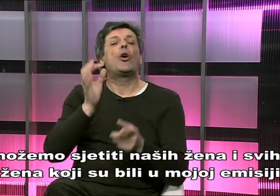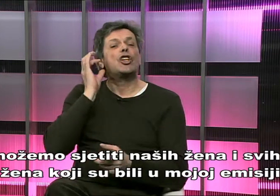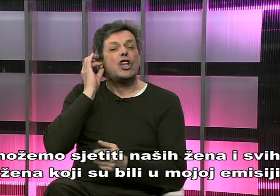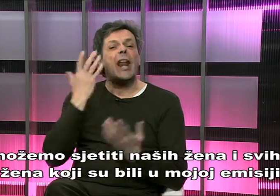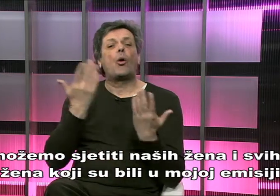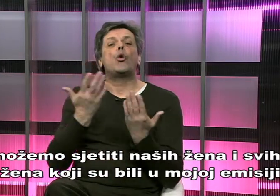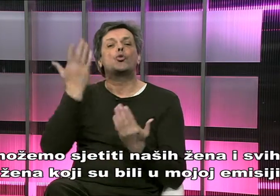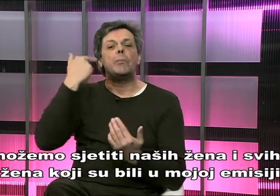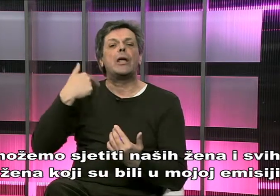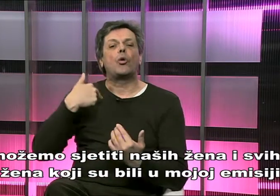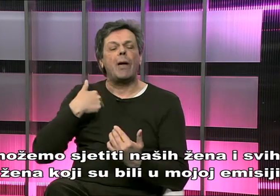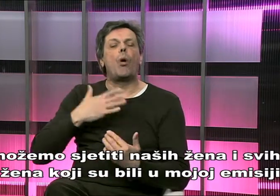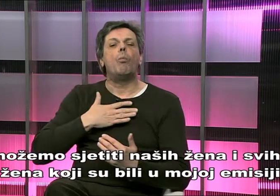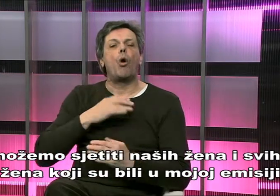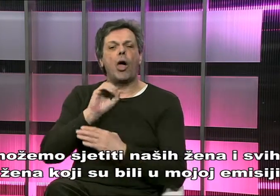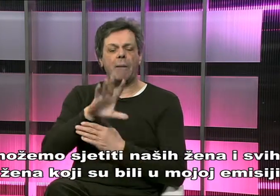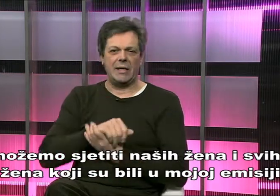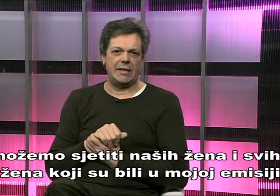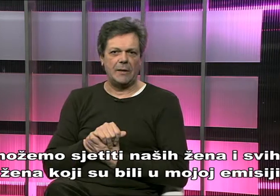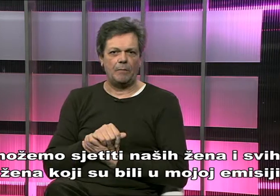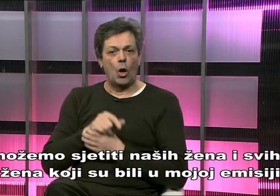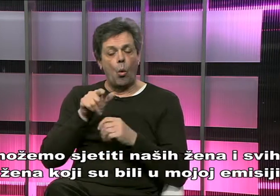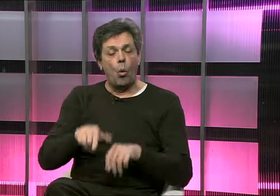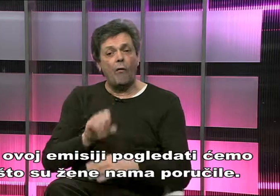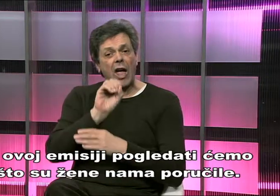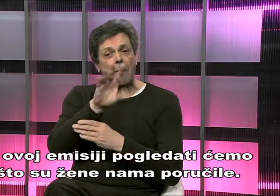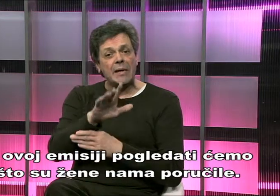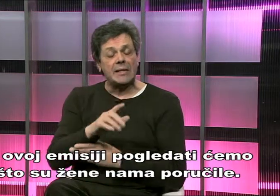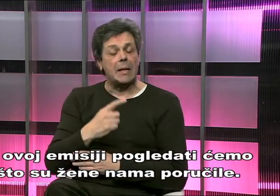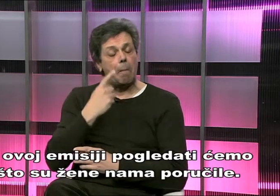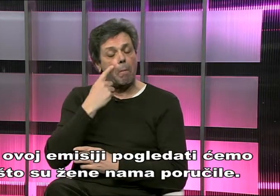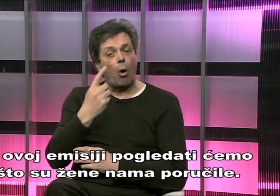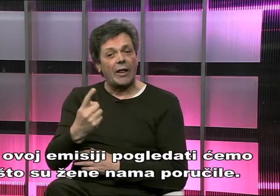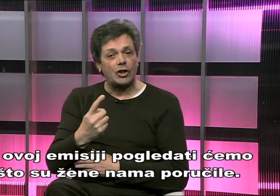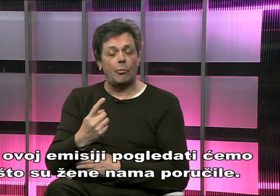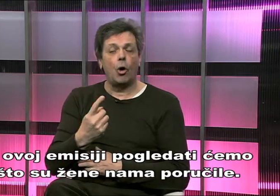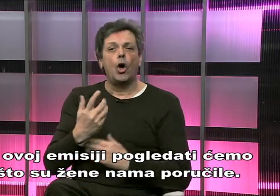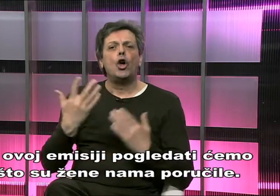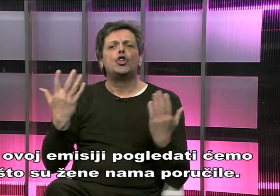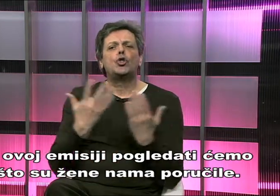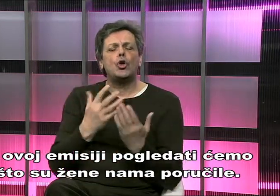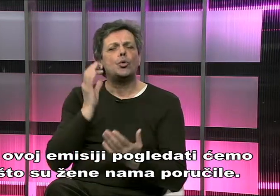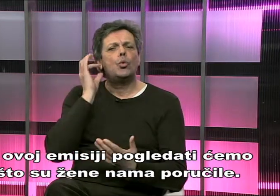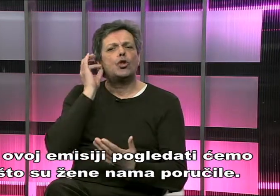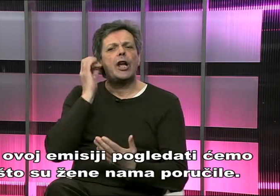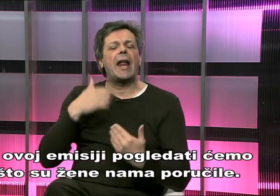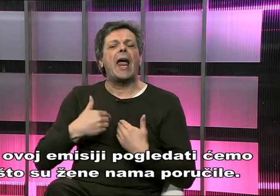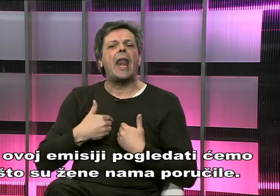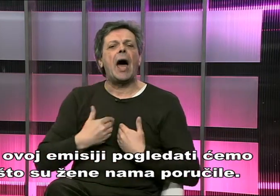onih žena koji su bili kod mene u mojoj emisiji. U ovoj emisiji pogledat ćemo što su žene